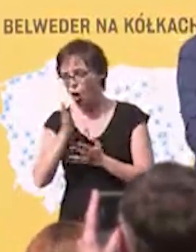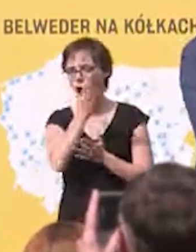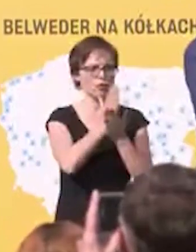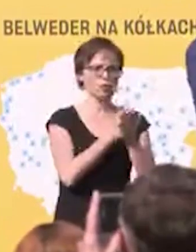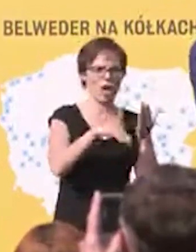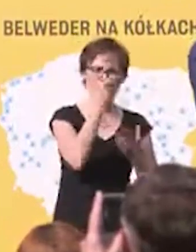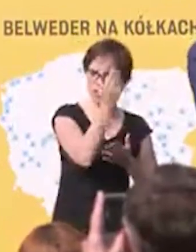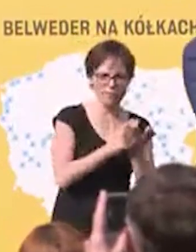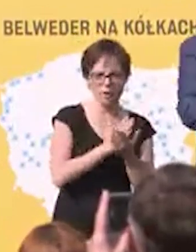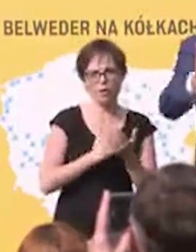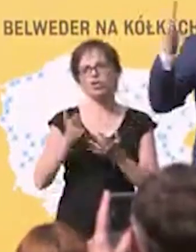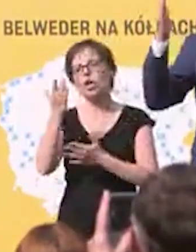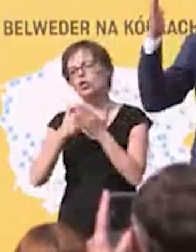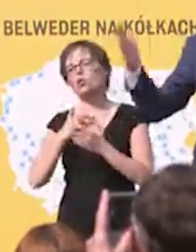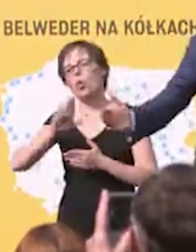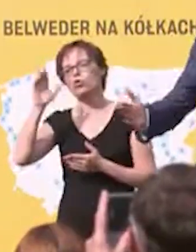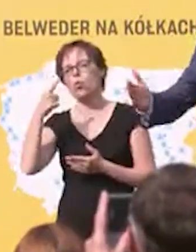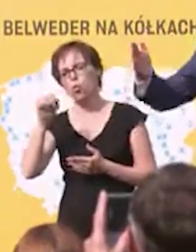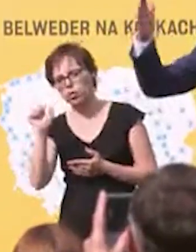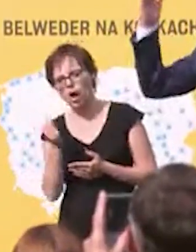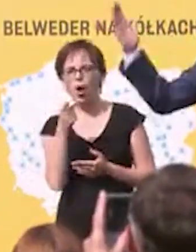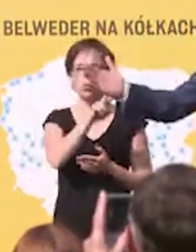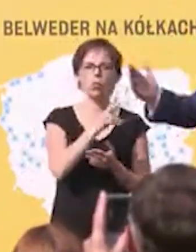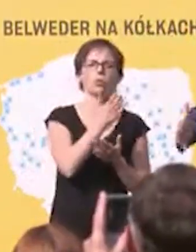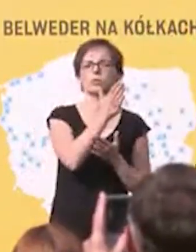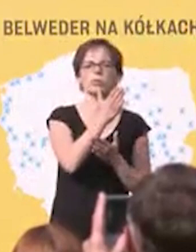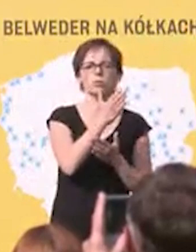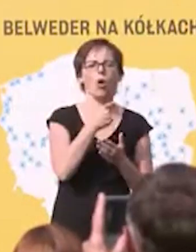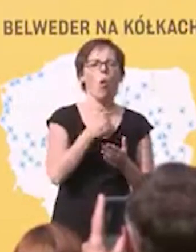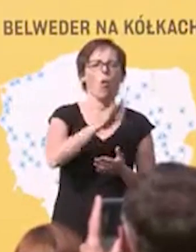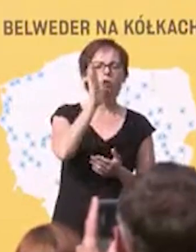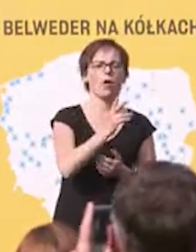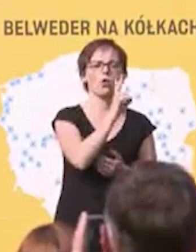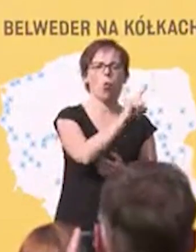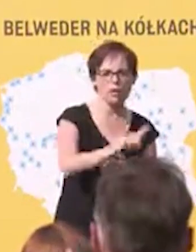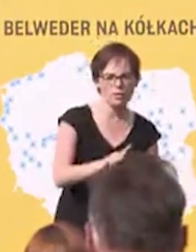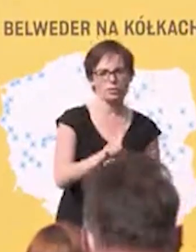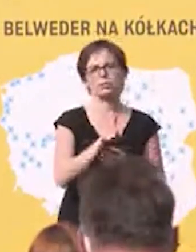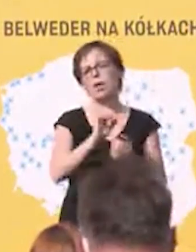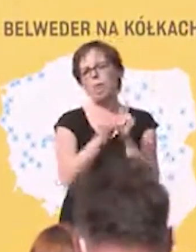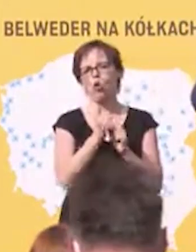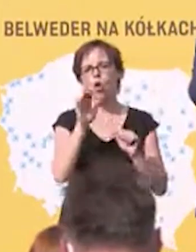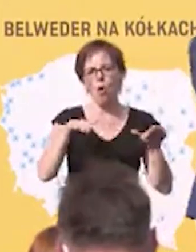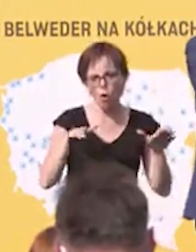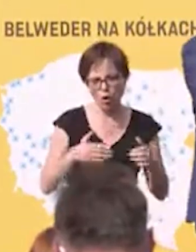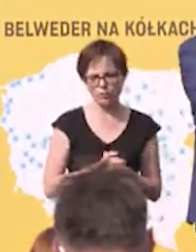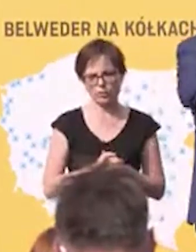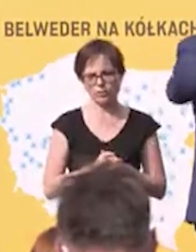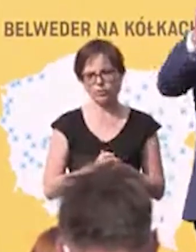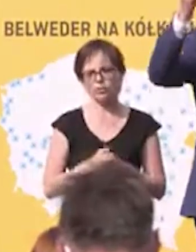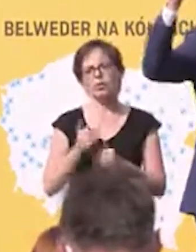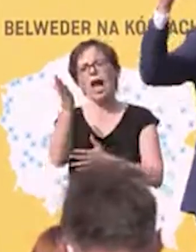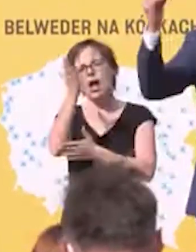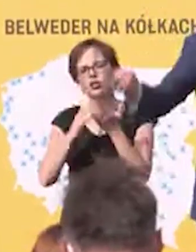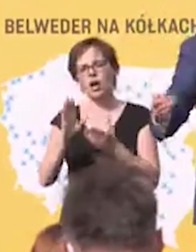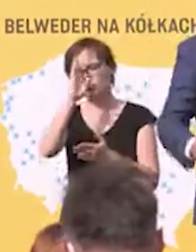Jedni głosowali na Dudę, a drudzy na Kukiza, a trzeci na Komorowskiego. Jedni są